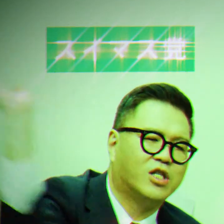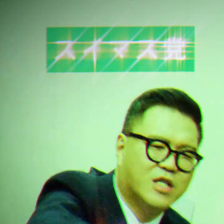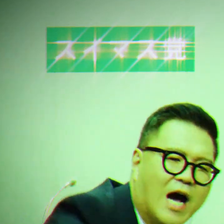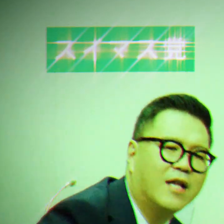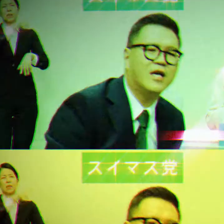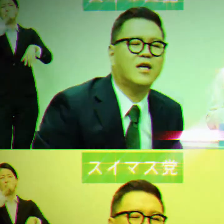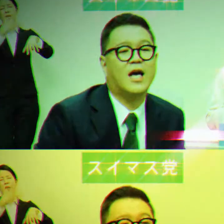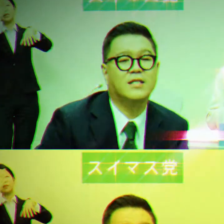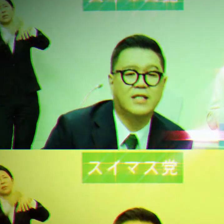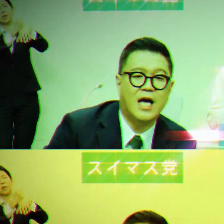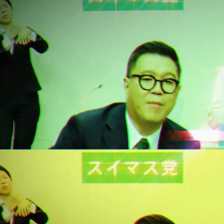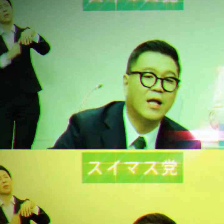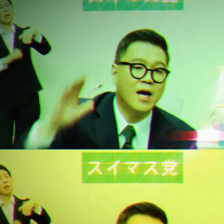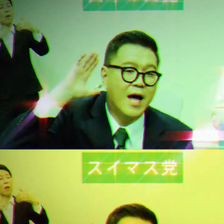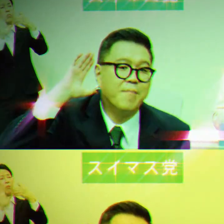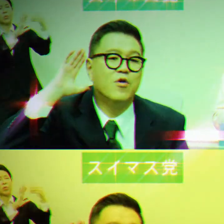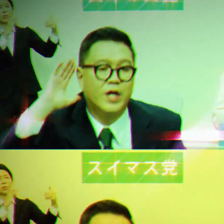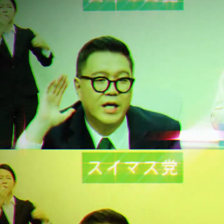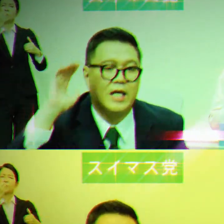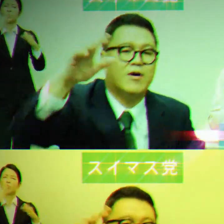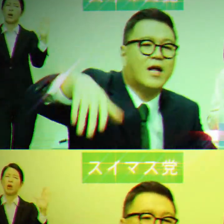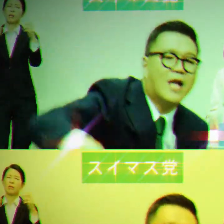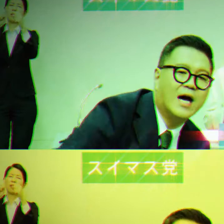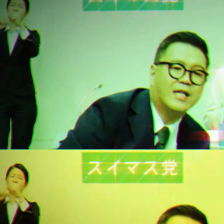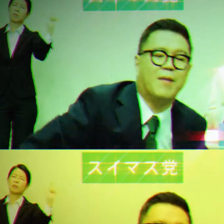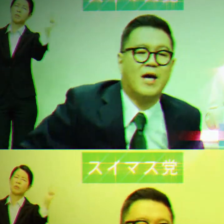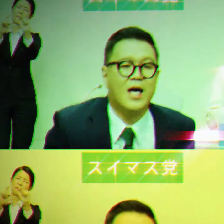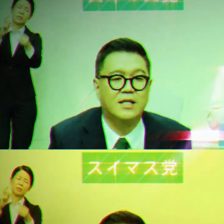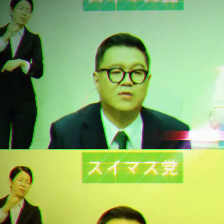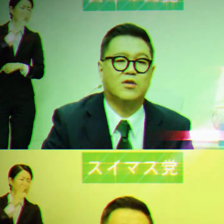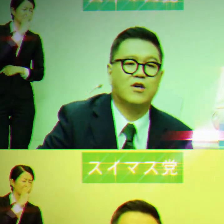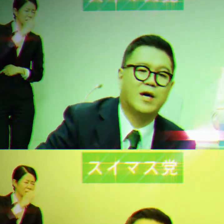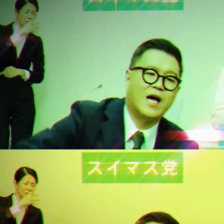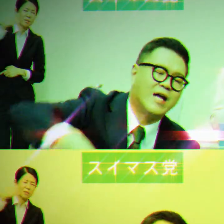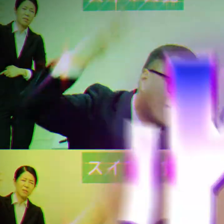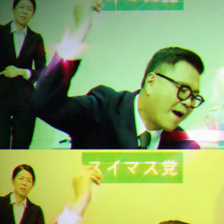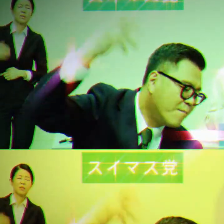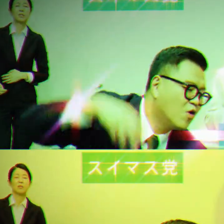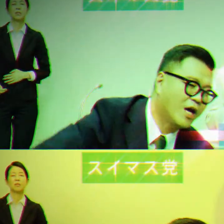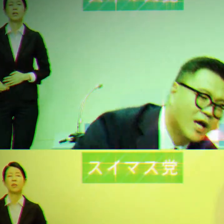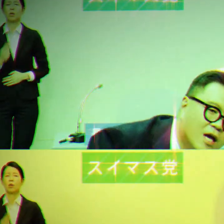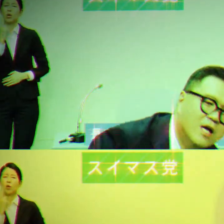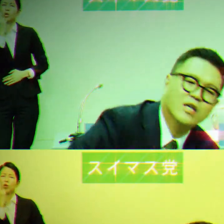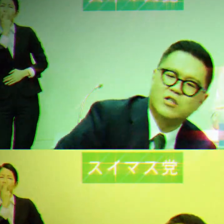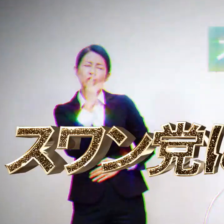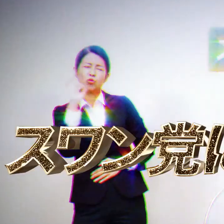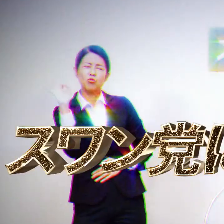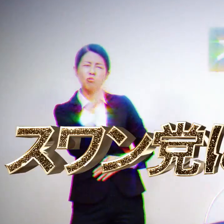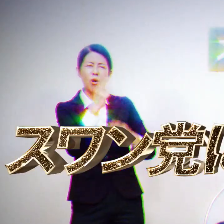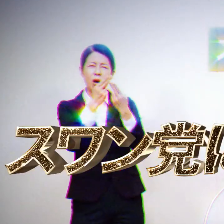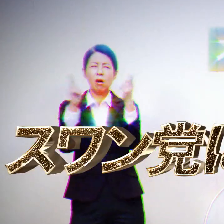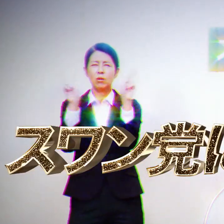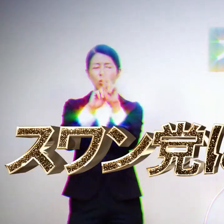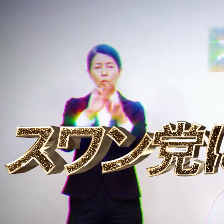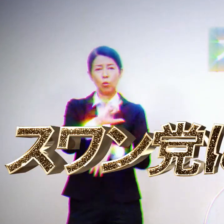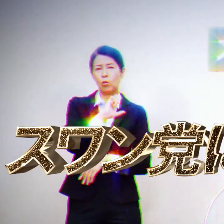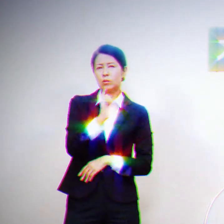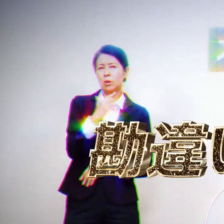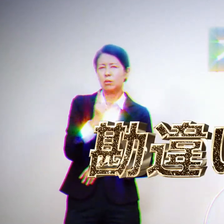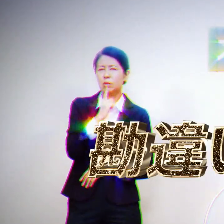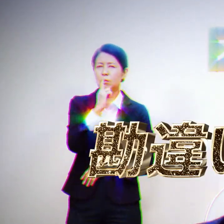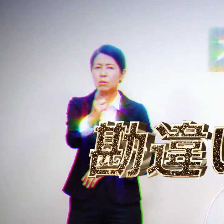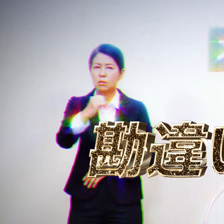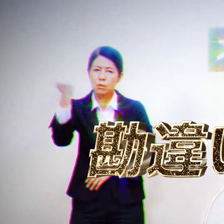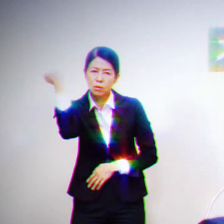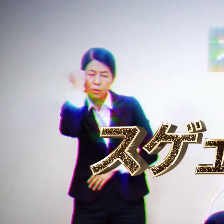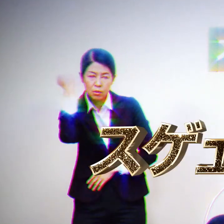人にしない。人間性まえ無理、言われないため減らす望まない煙。スワン島に分からせよう、